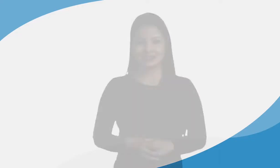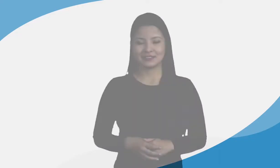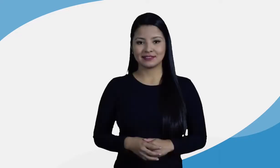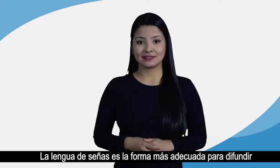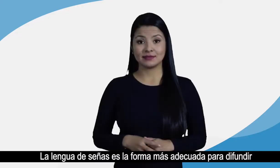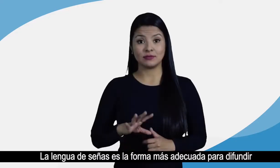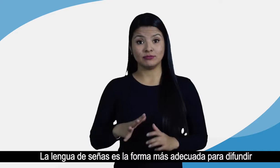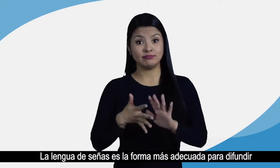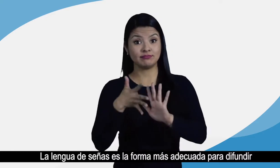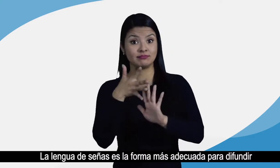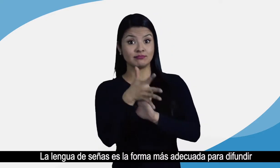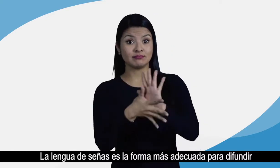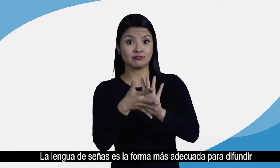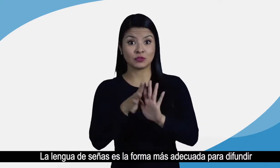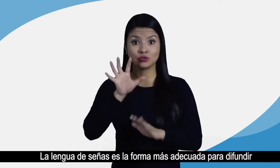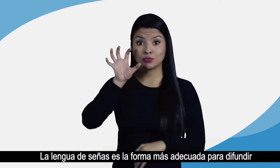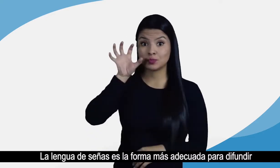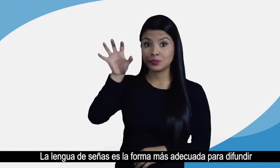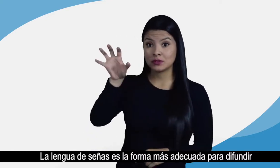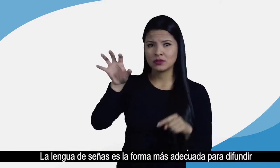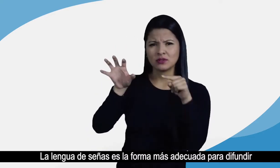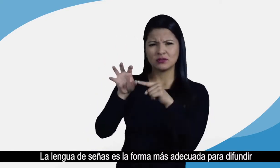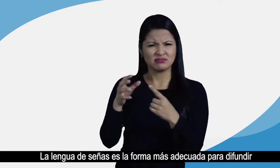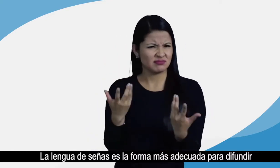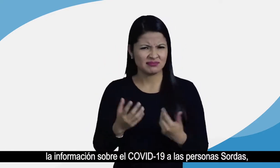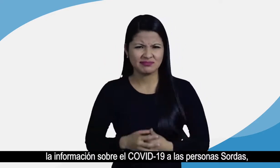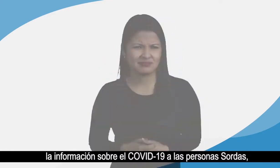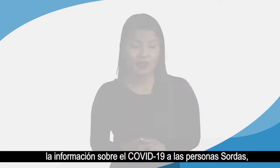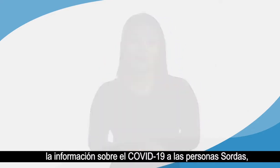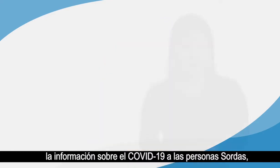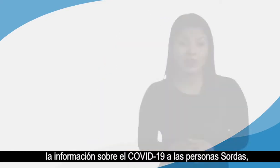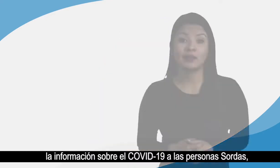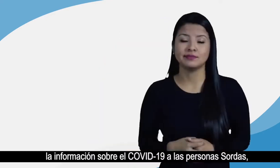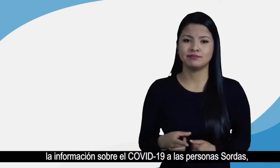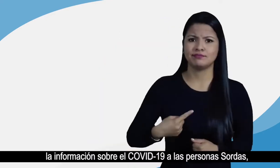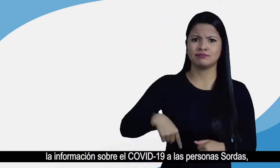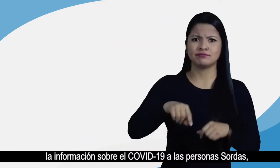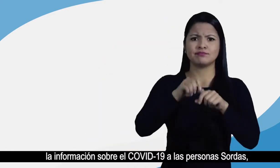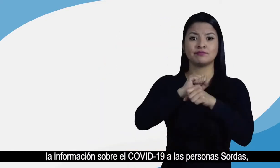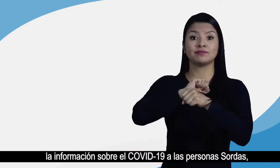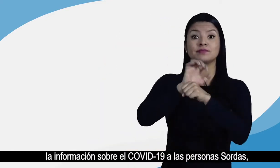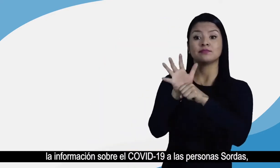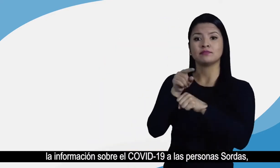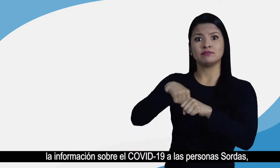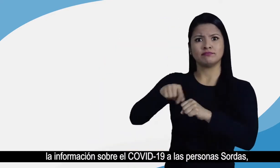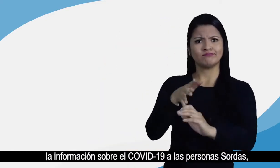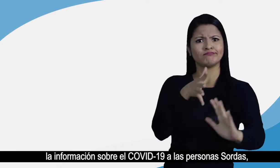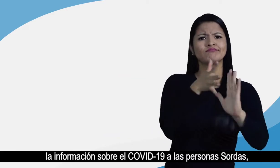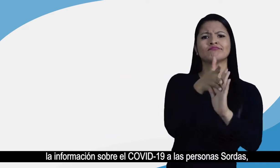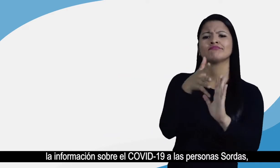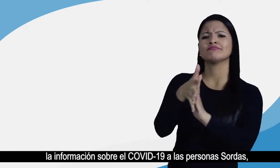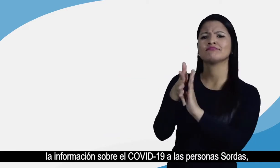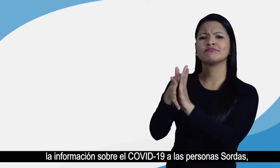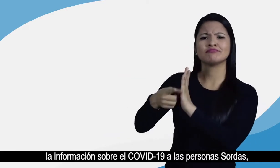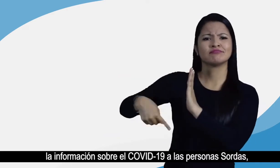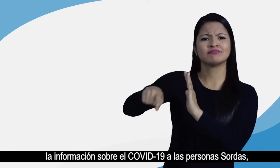La lengua de señas es la forma más adecuada para difundir la información sobre el COVID-19 a las personas sordas,